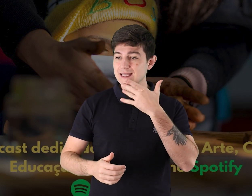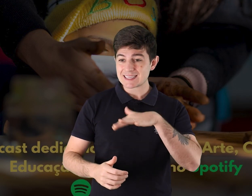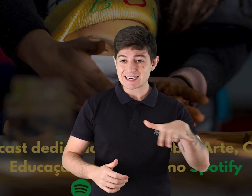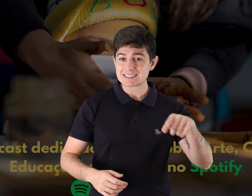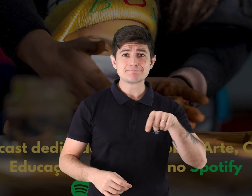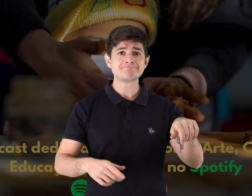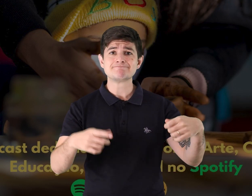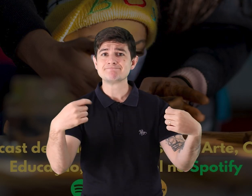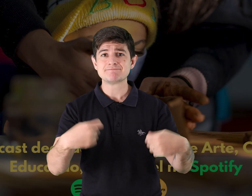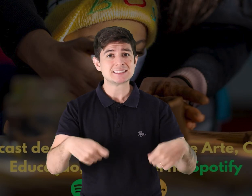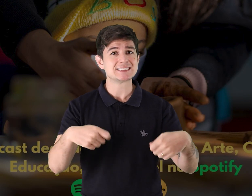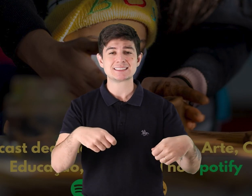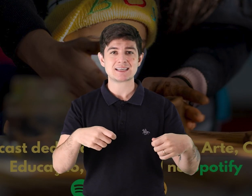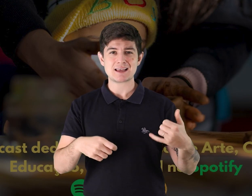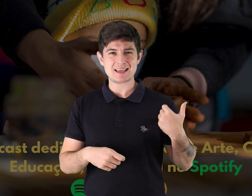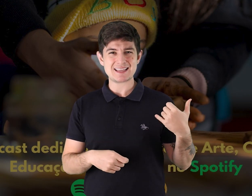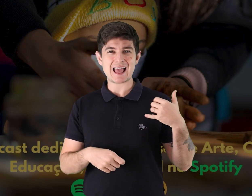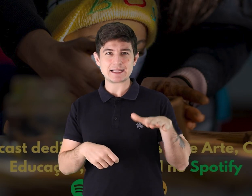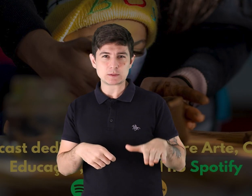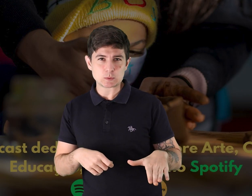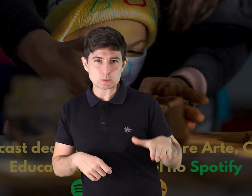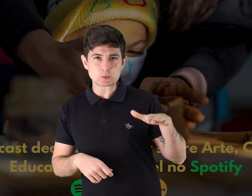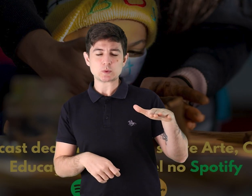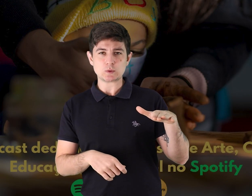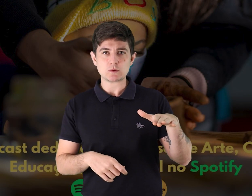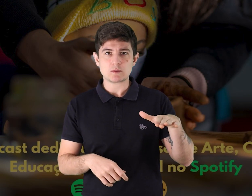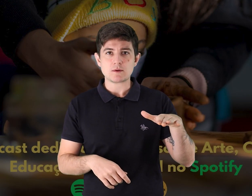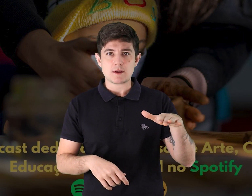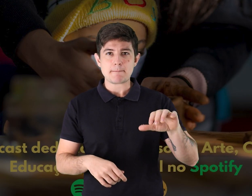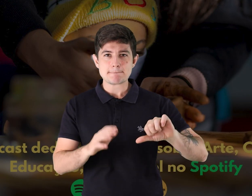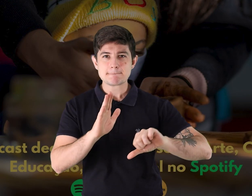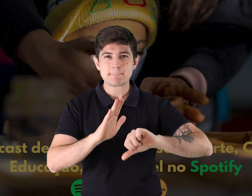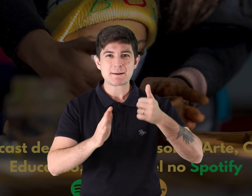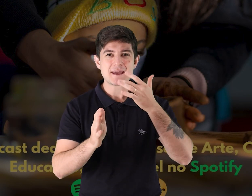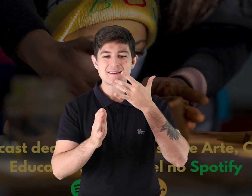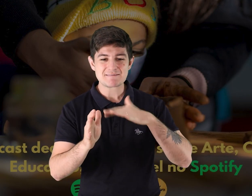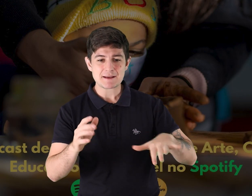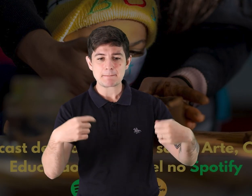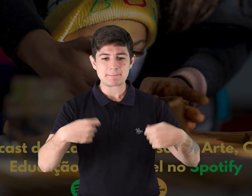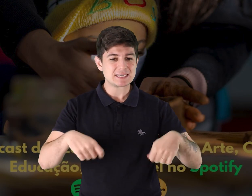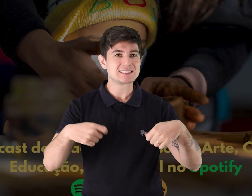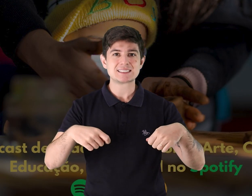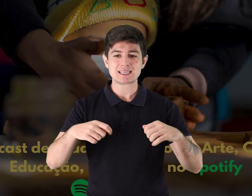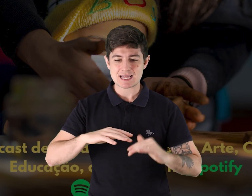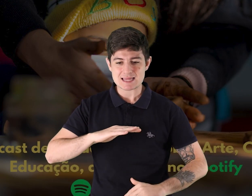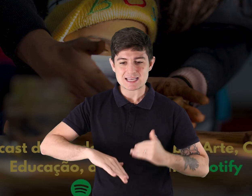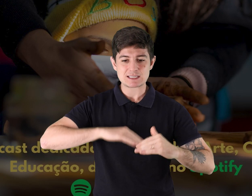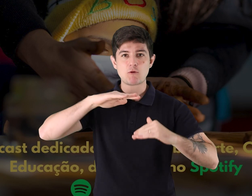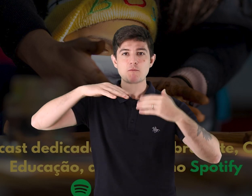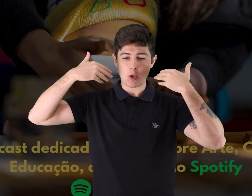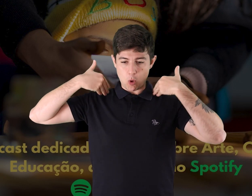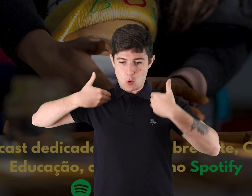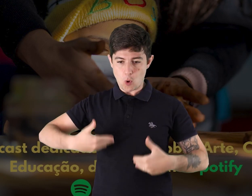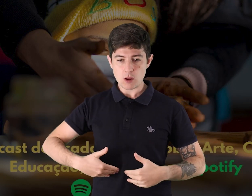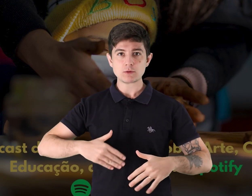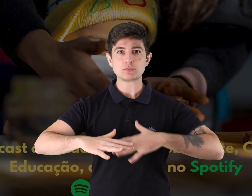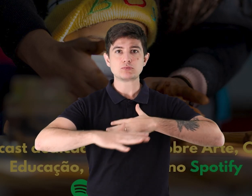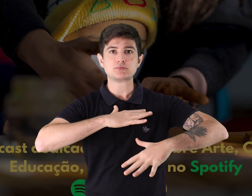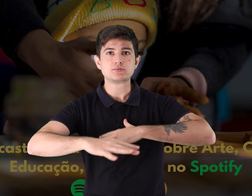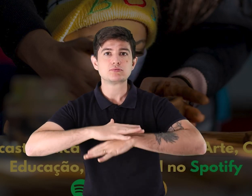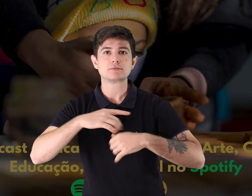Nas crianças, principalmente, é de extrema importância, Patrícia, na primeira infância, o desenvolvimento global